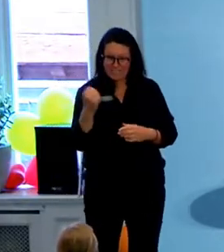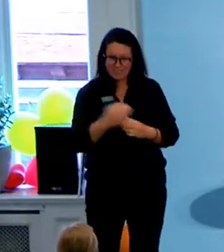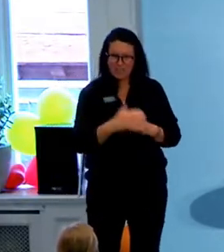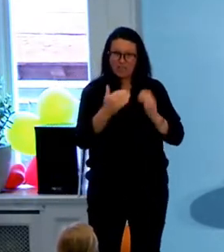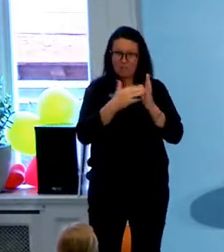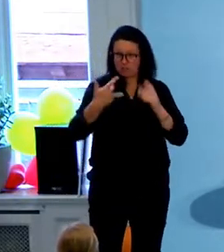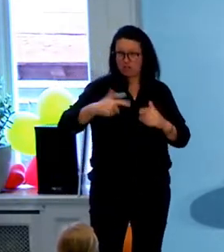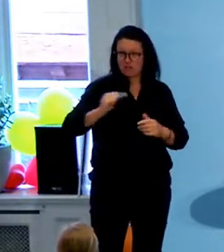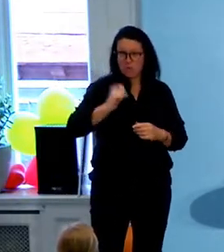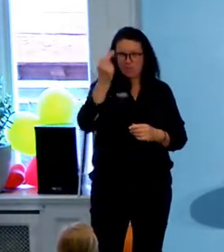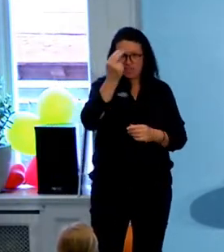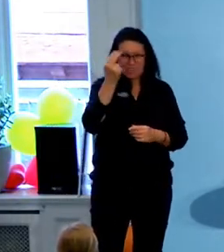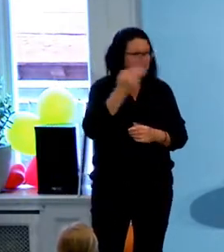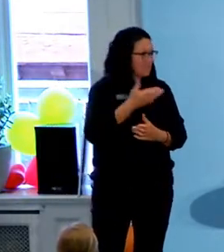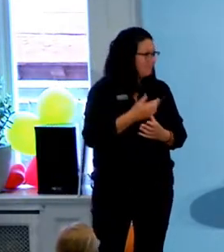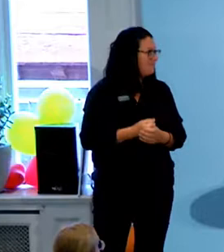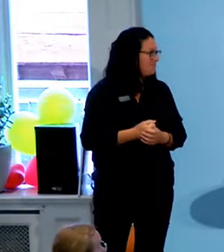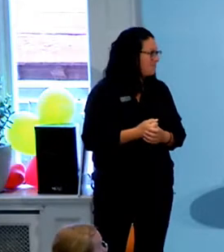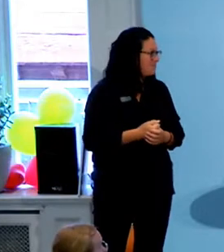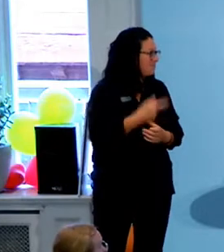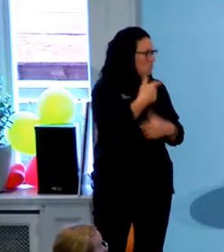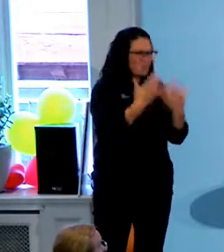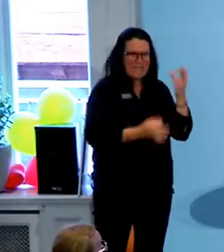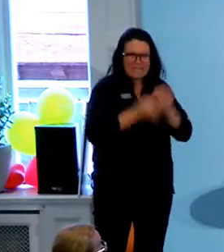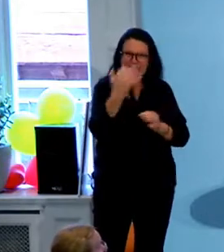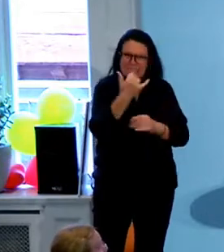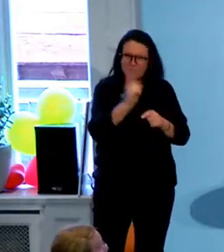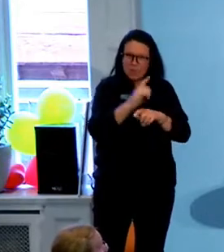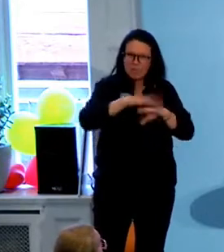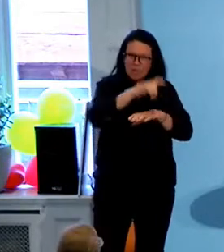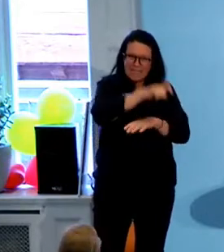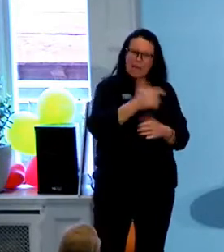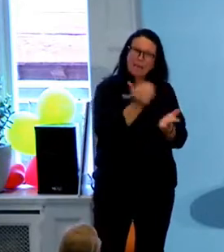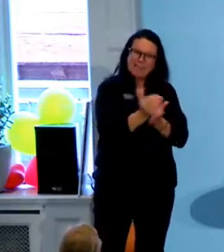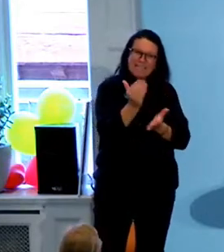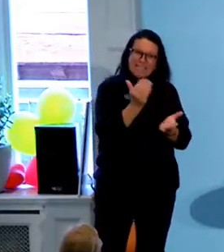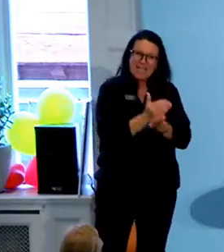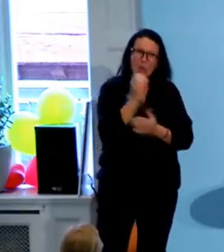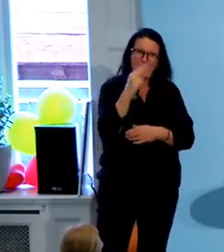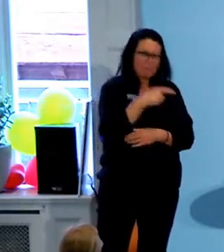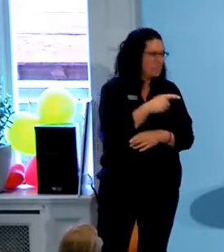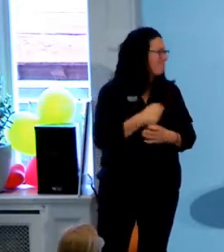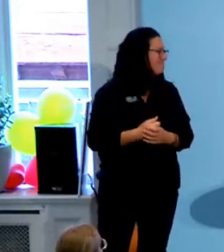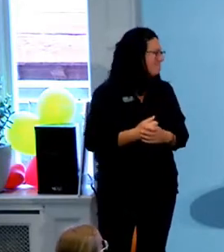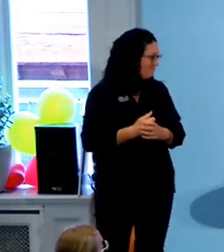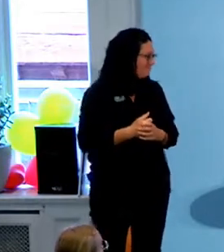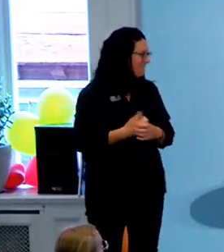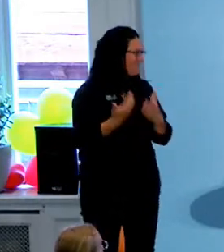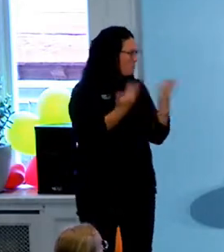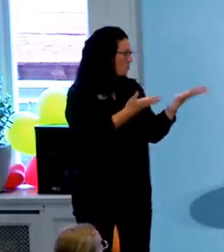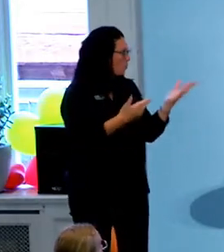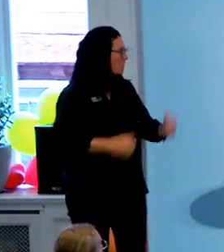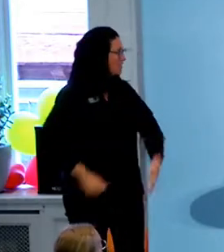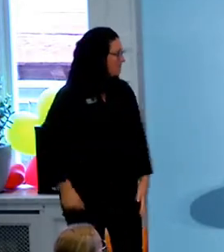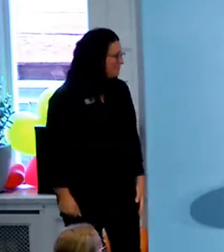från Örebro universitet. Du får exakt 10 minuter på dig att berätta om detta.